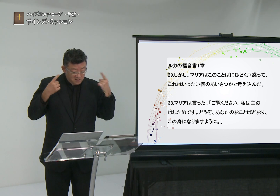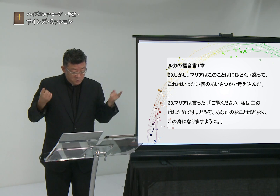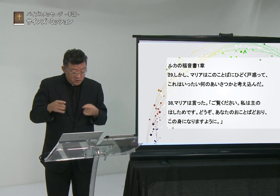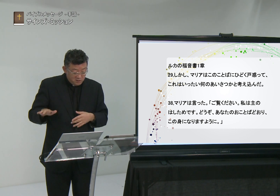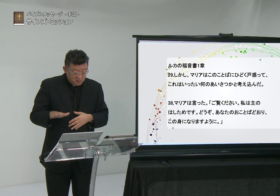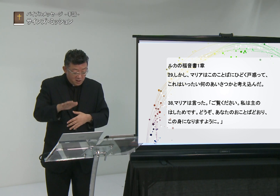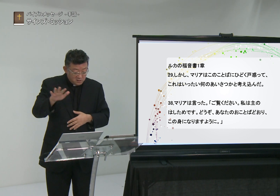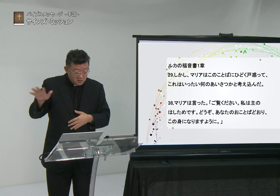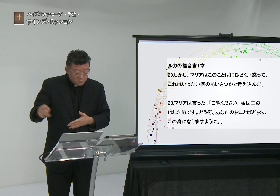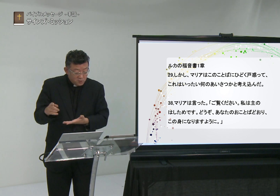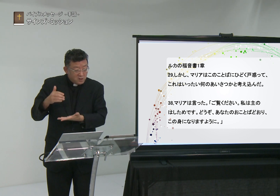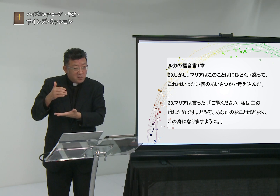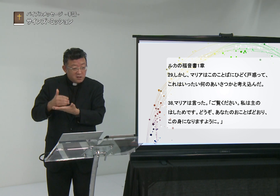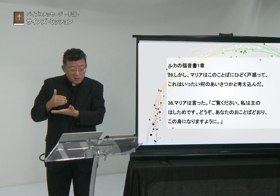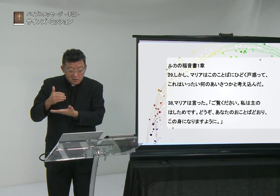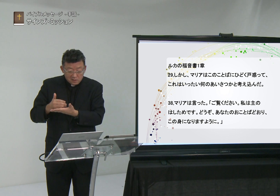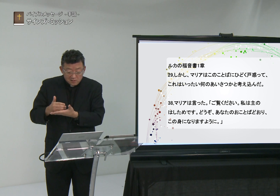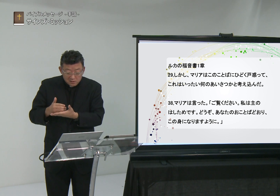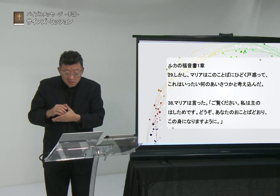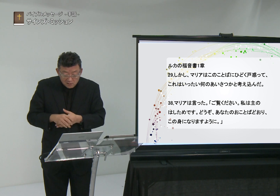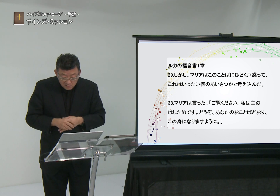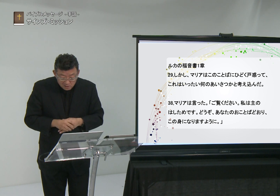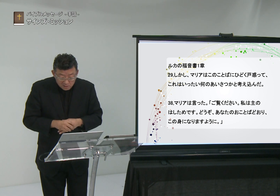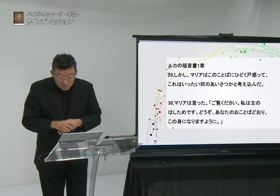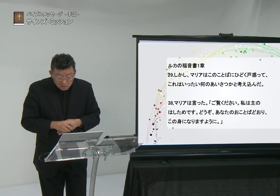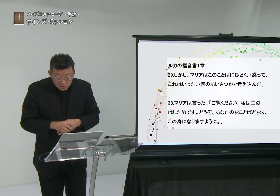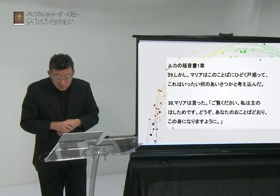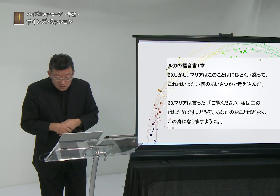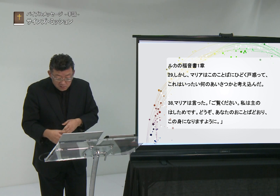この御言葉の様子の通り